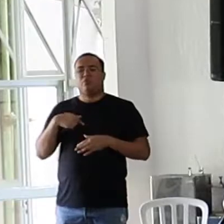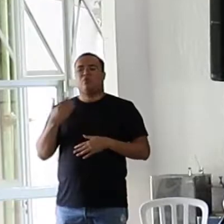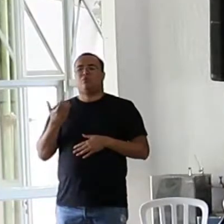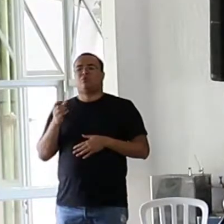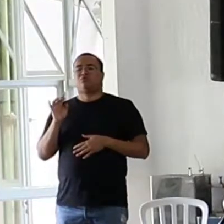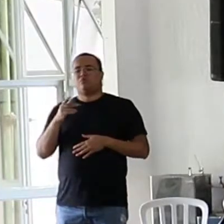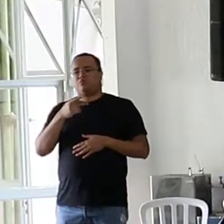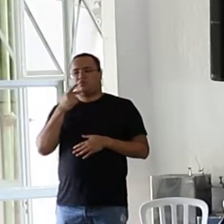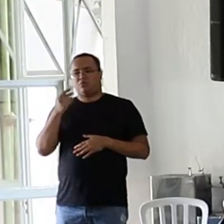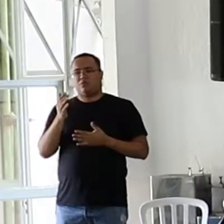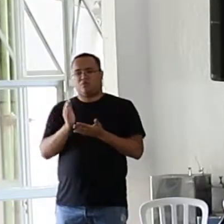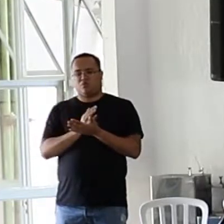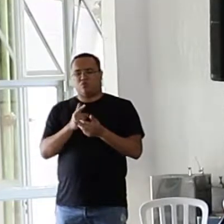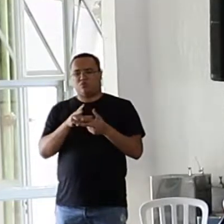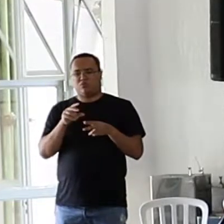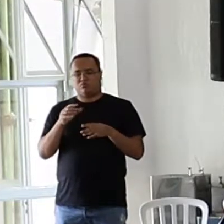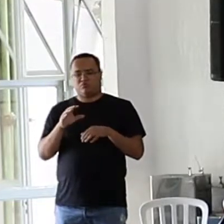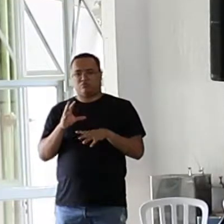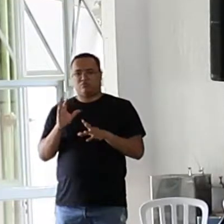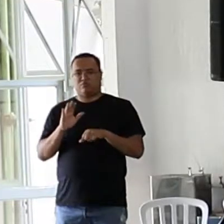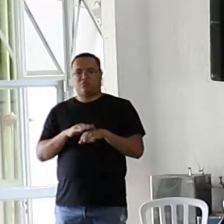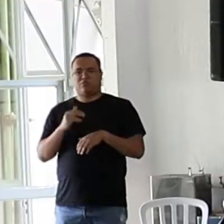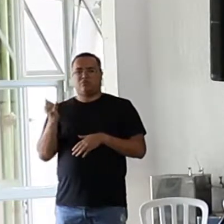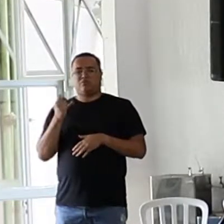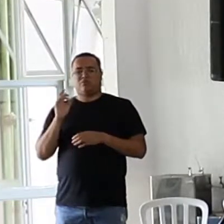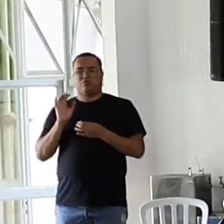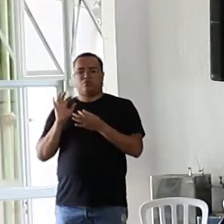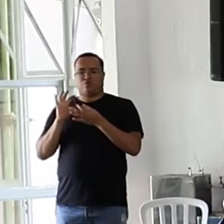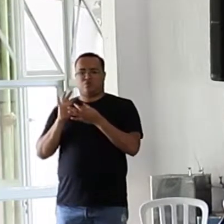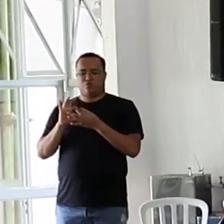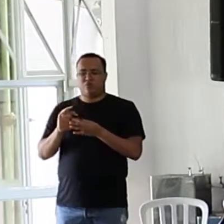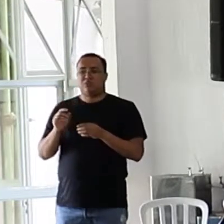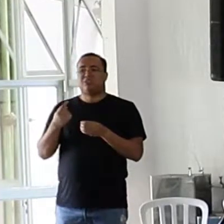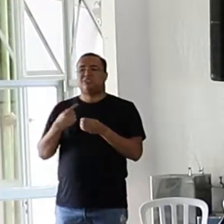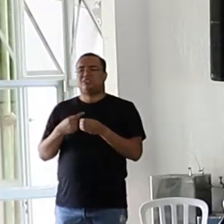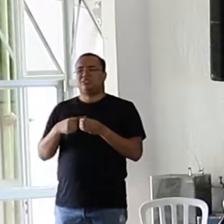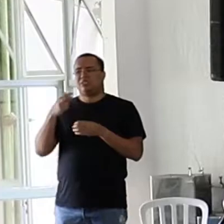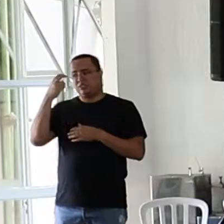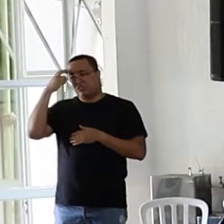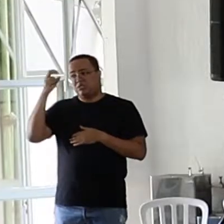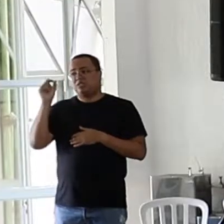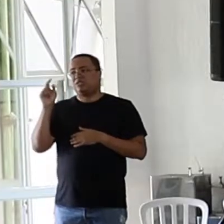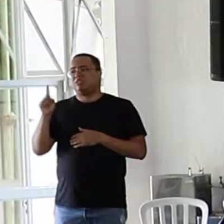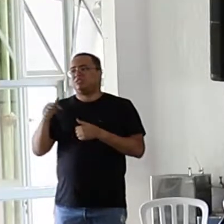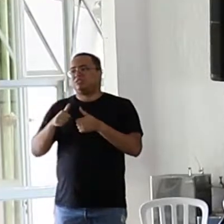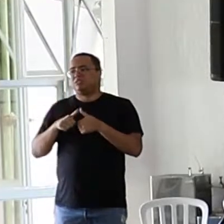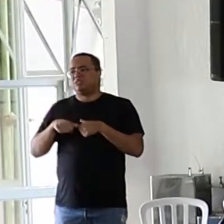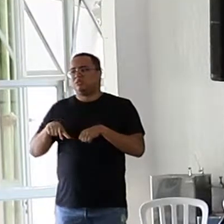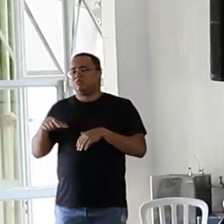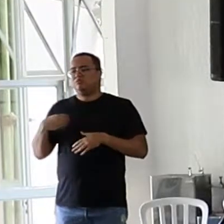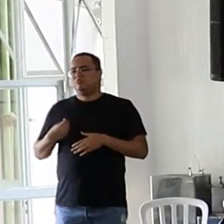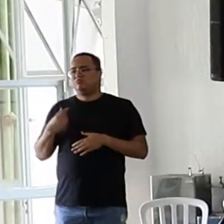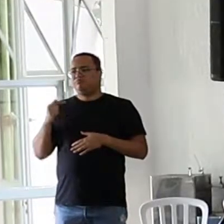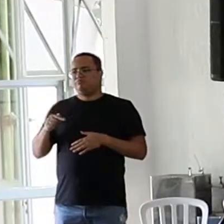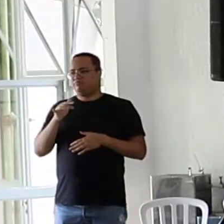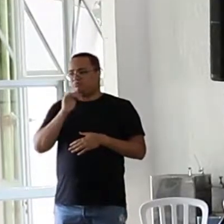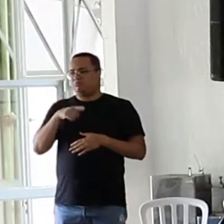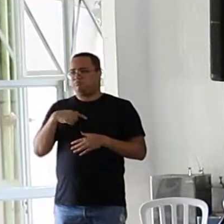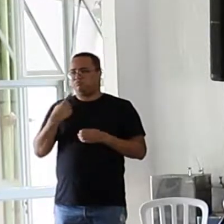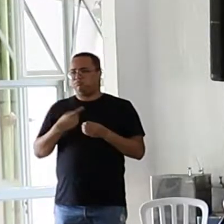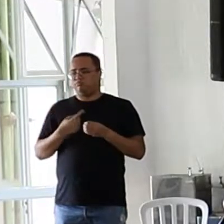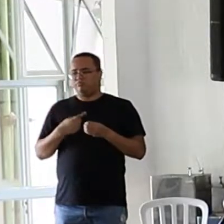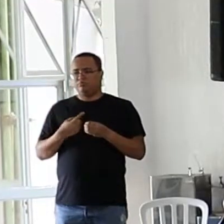ele também estabelece requisitos entre as coisas funcionam em entre as coisas realmente a competição